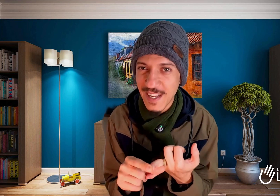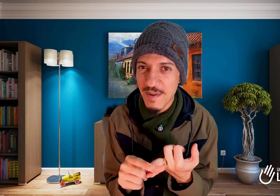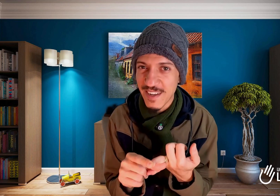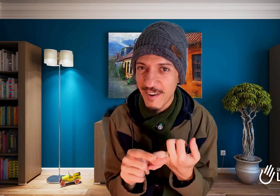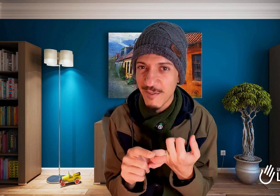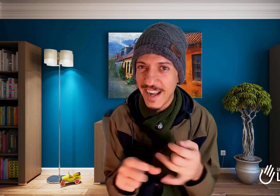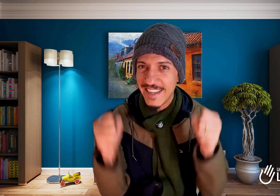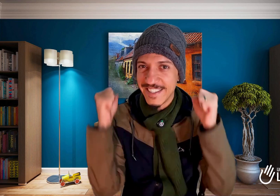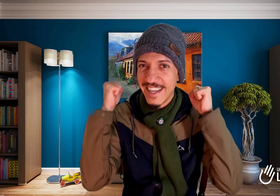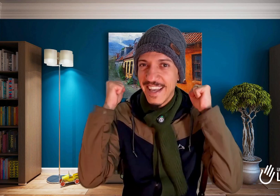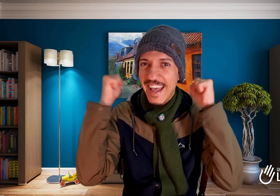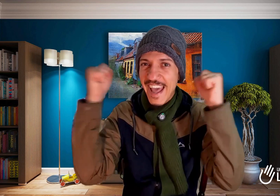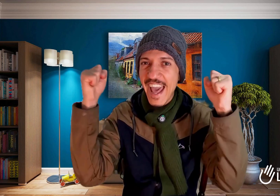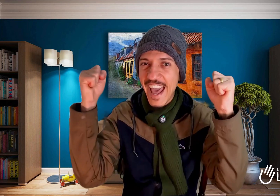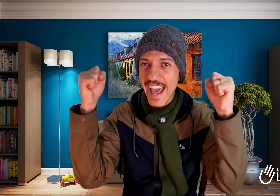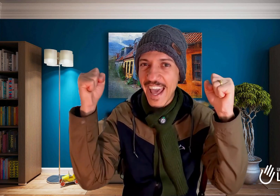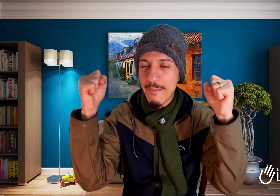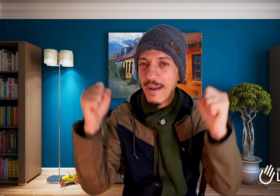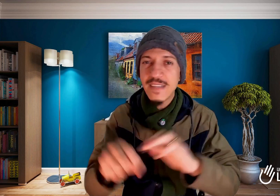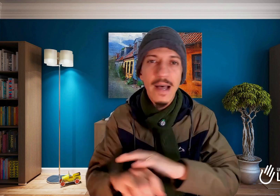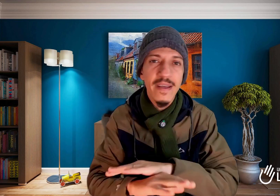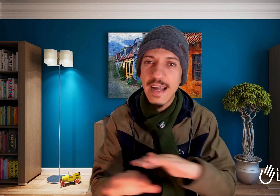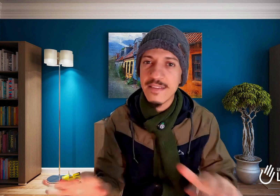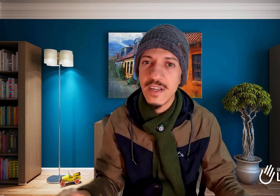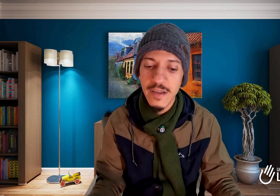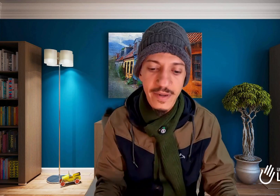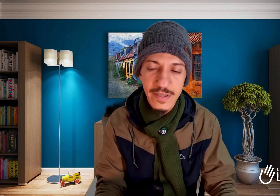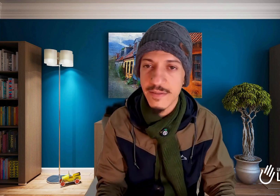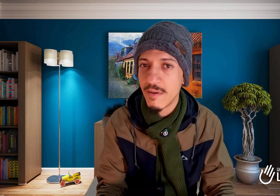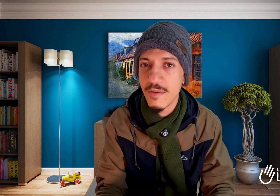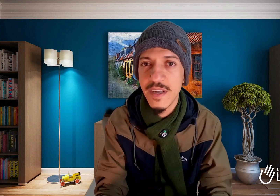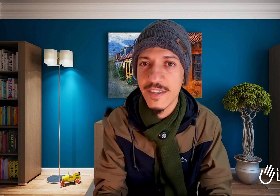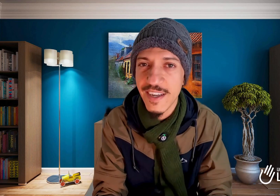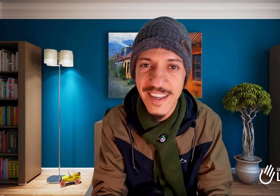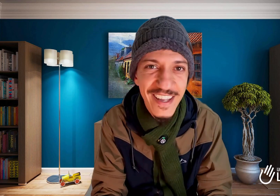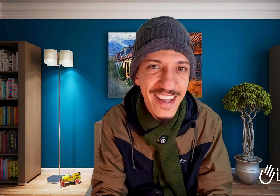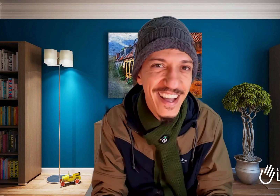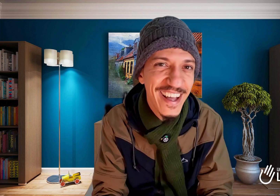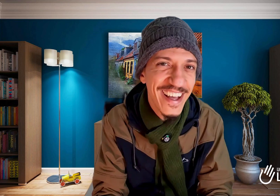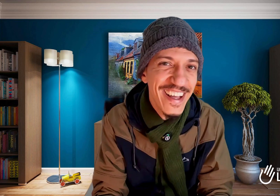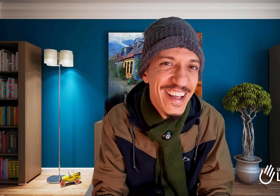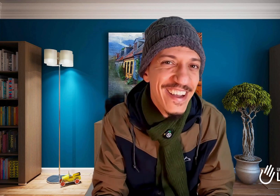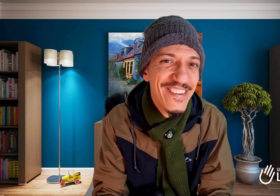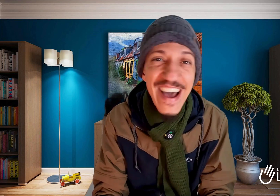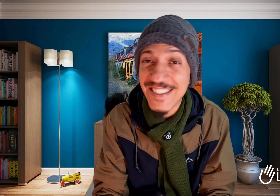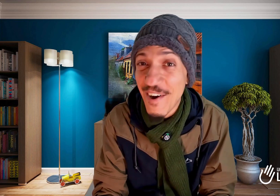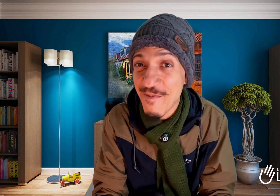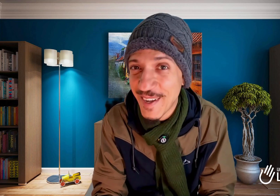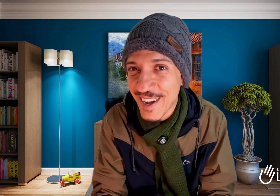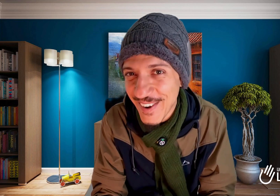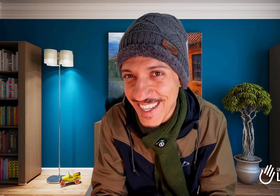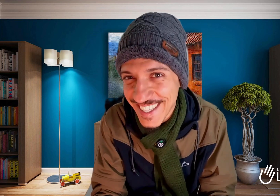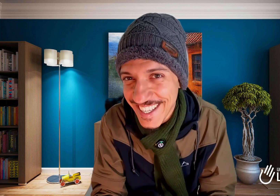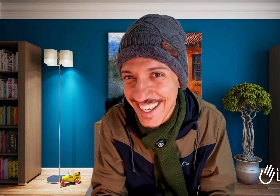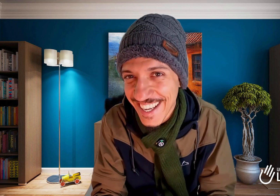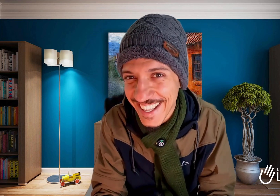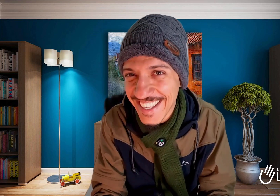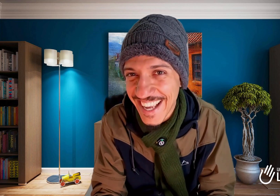na faculdade. Mas não sabia nada de Libras. Ou seja, não resolve muita coisa, entende? Ela